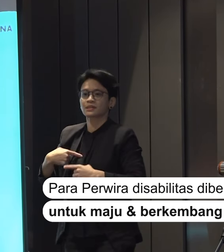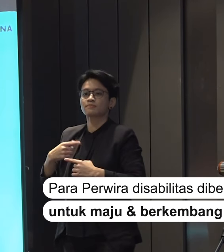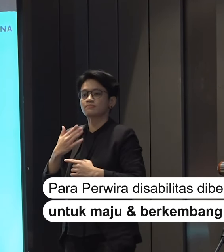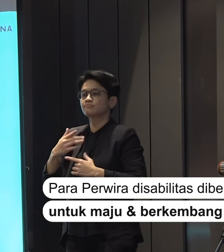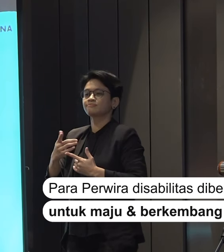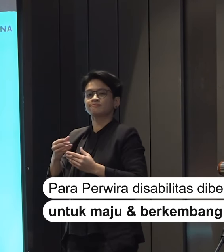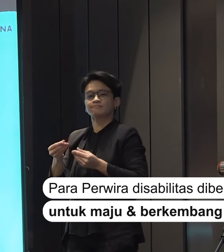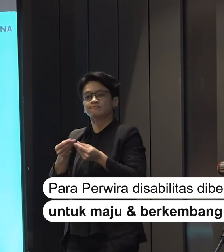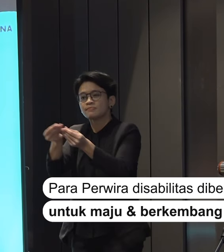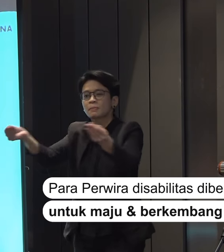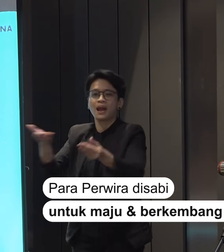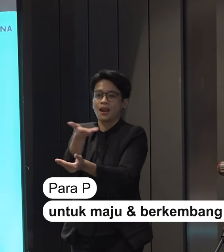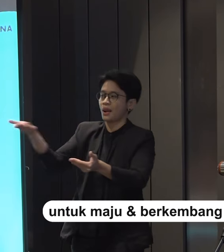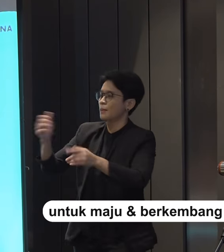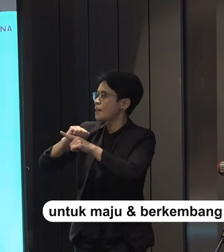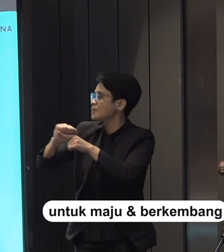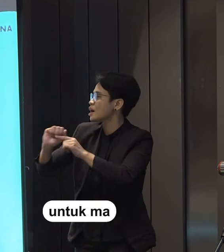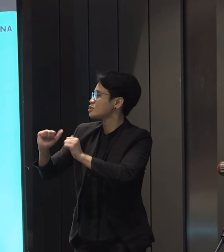semua agar